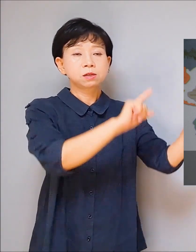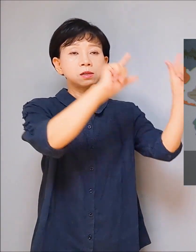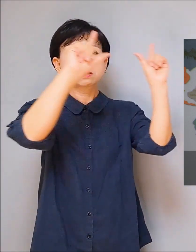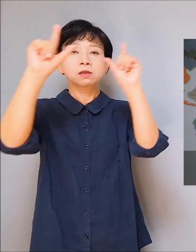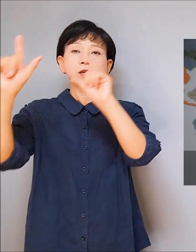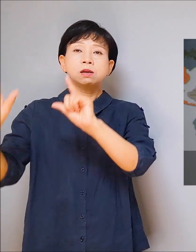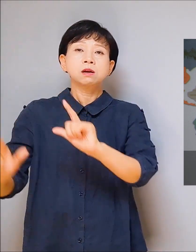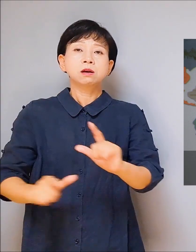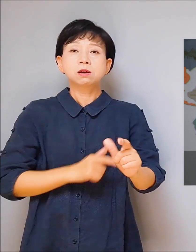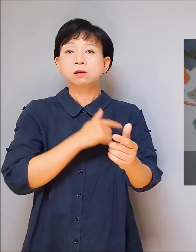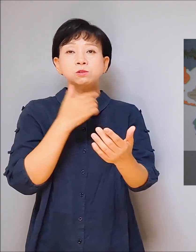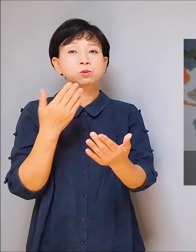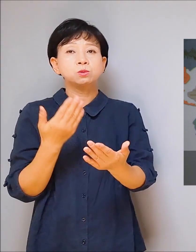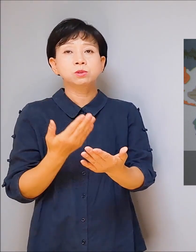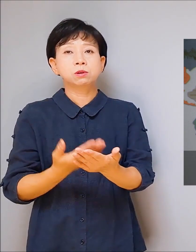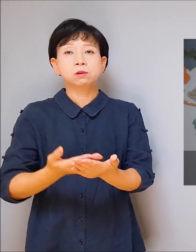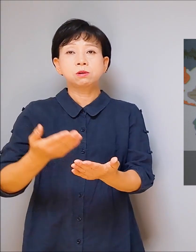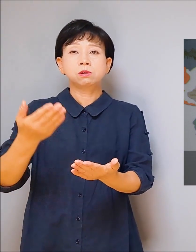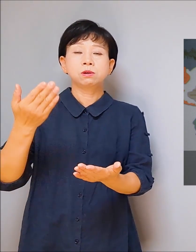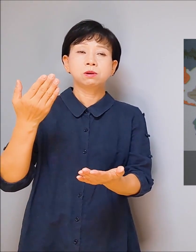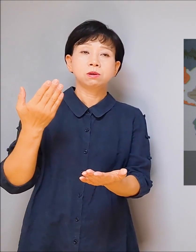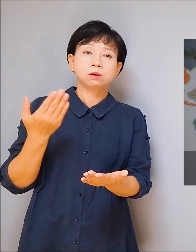거룩하게 살게